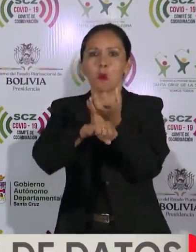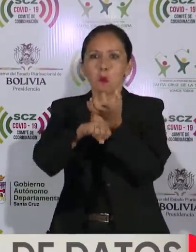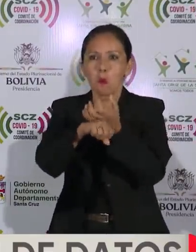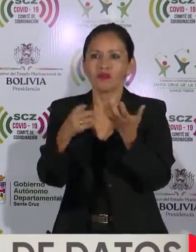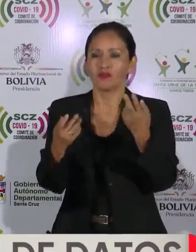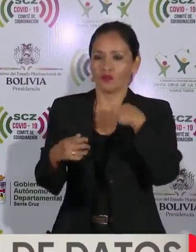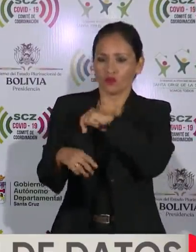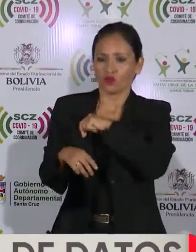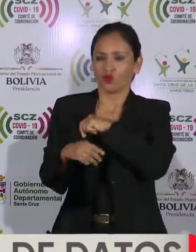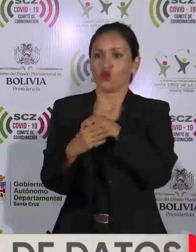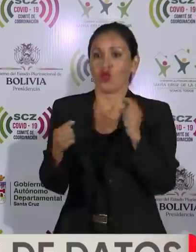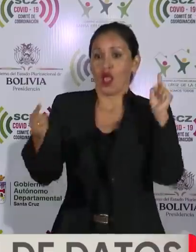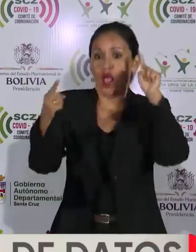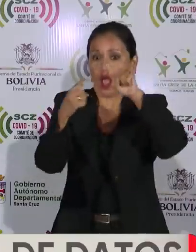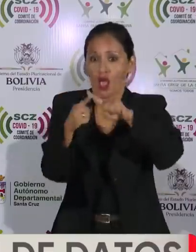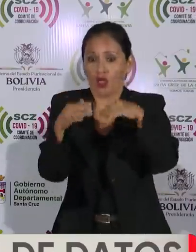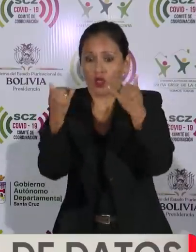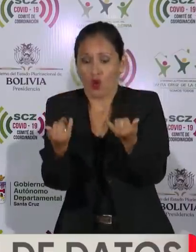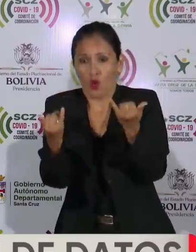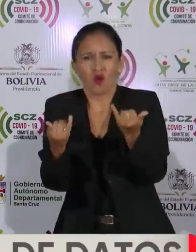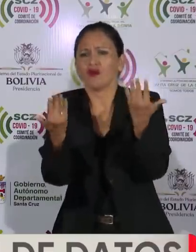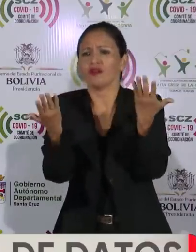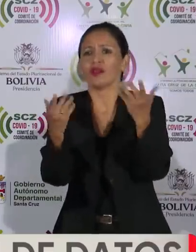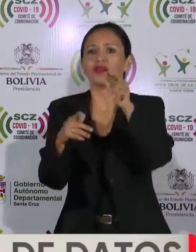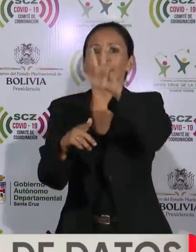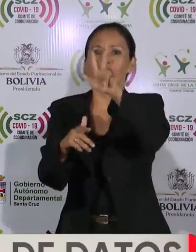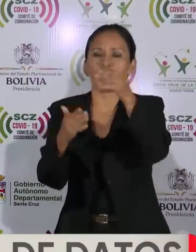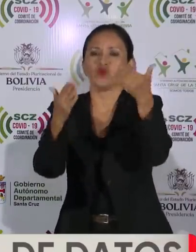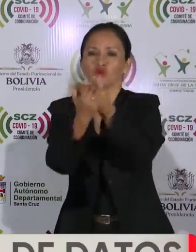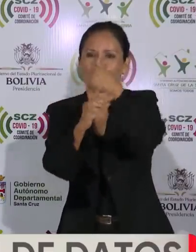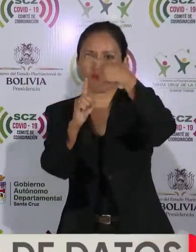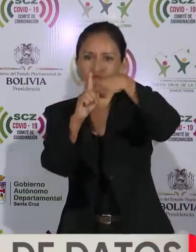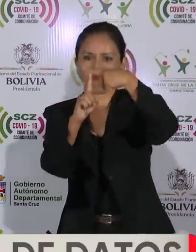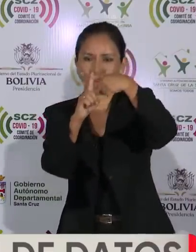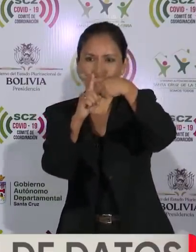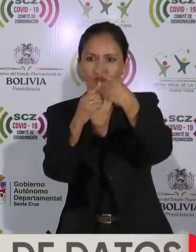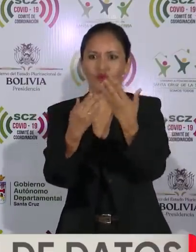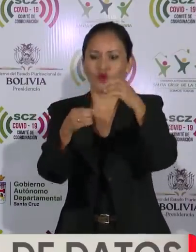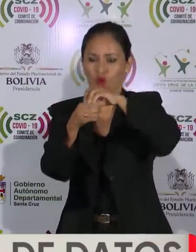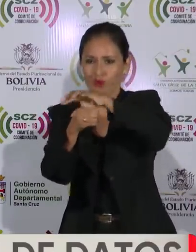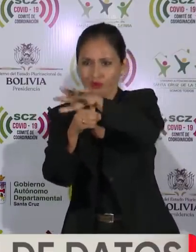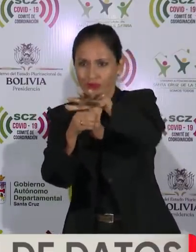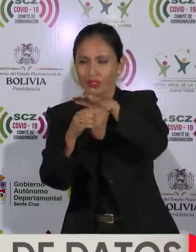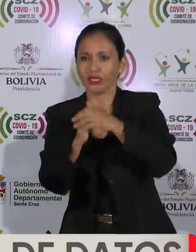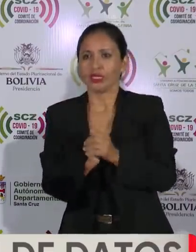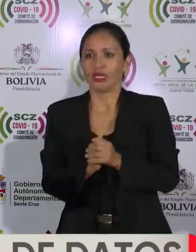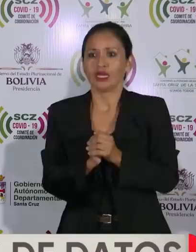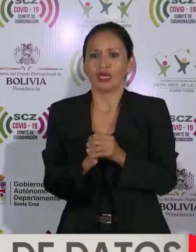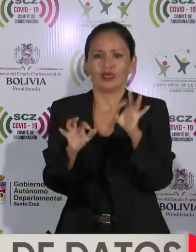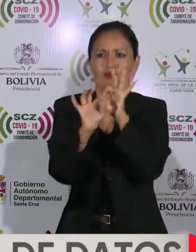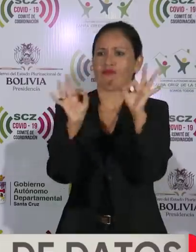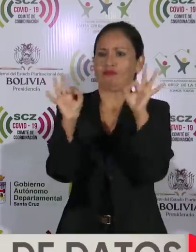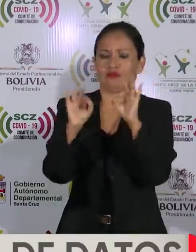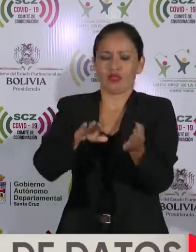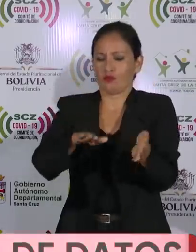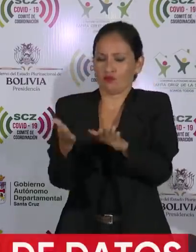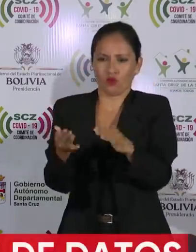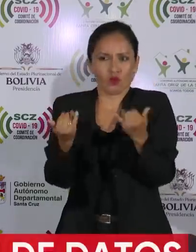Solamente hemos tenido hasta esta hora, tres casos confirmados y ningún fallecido hoy